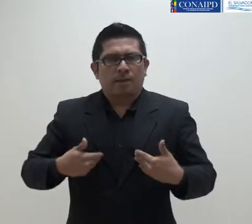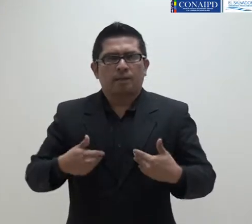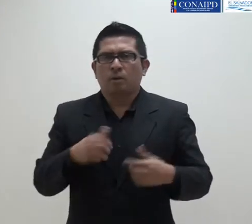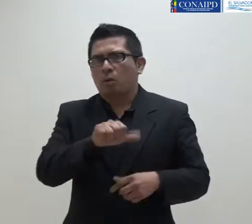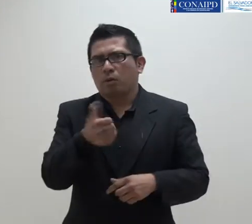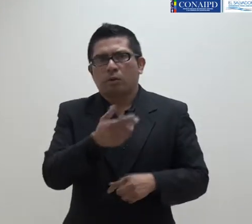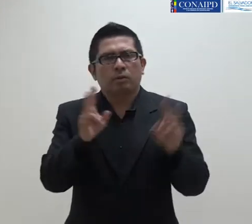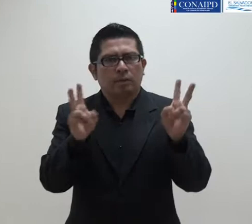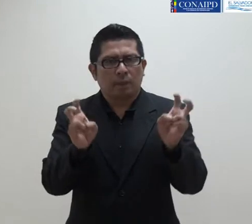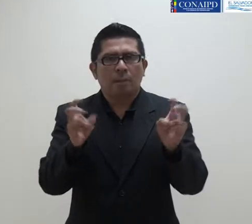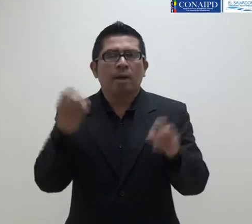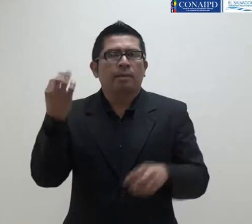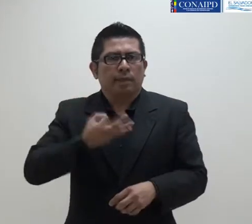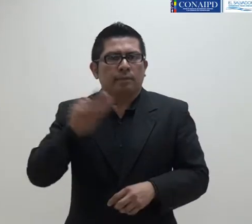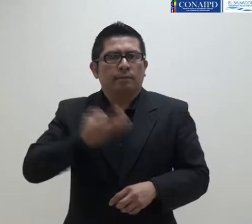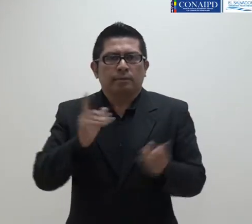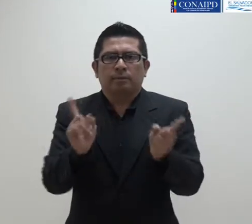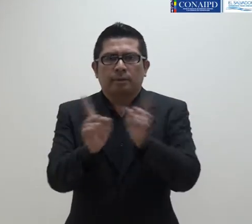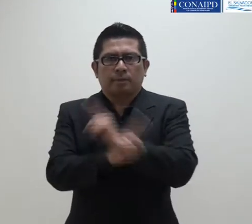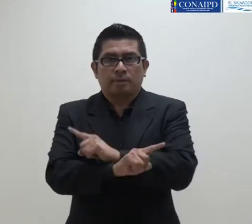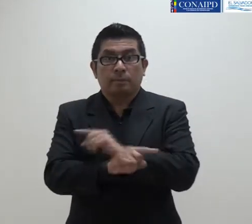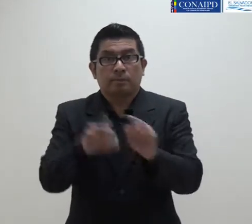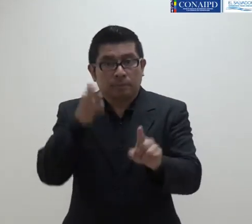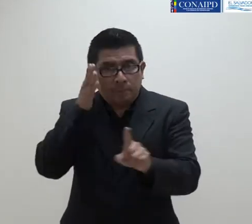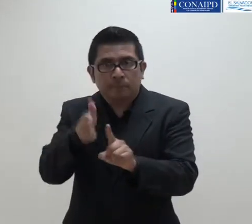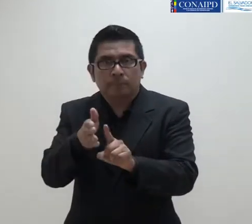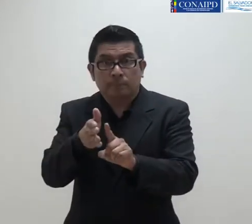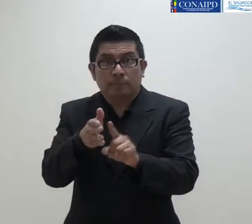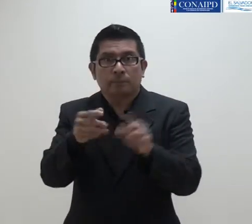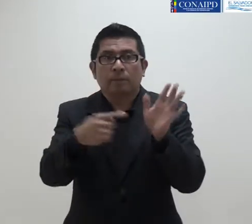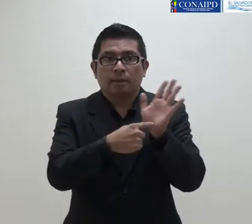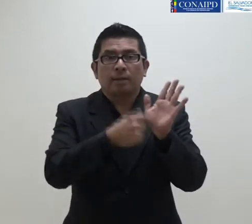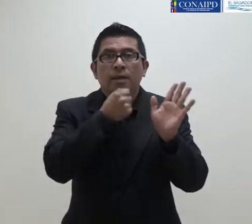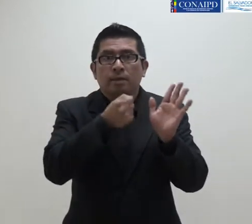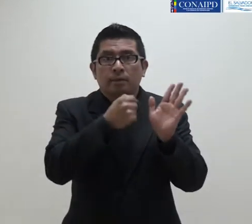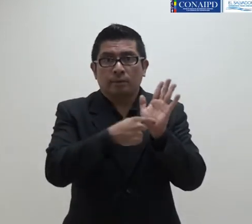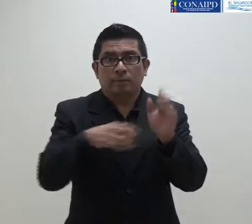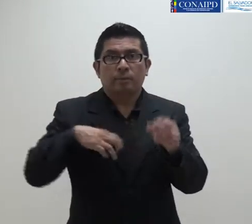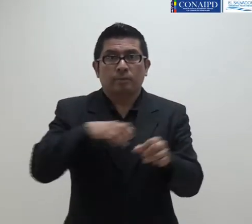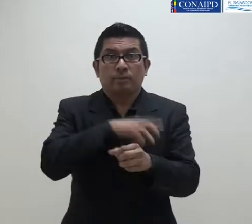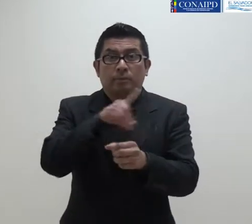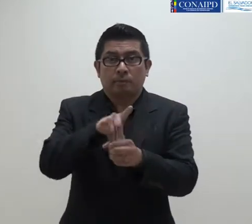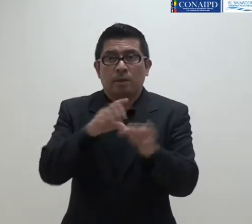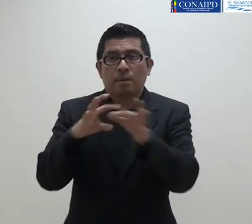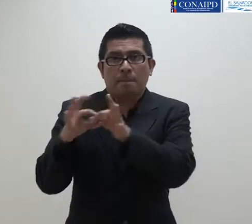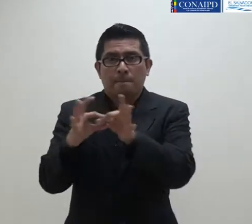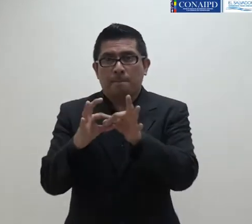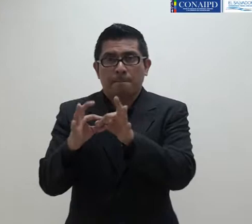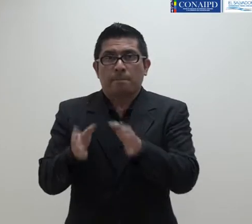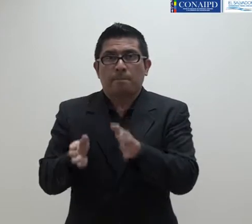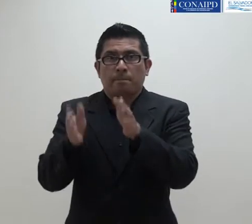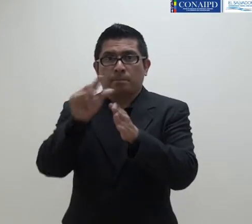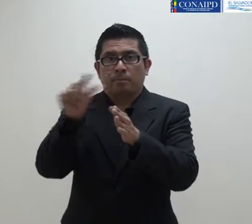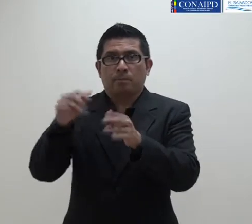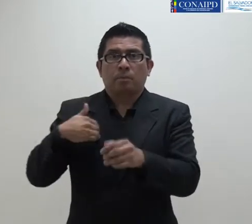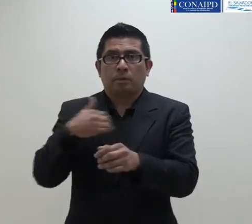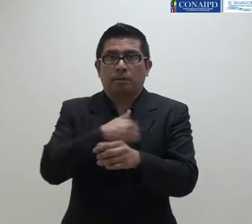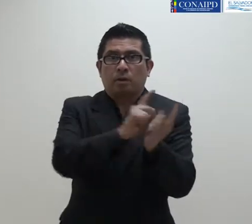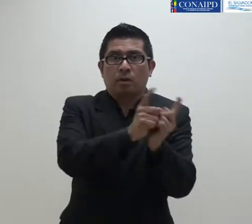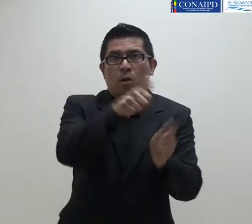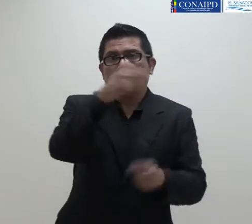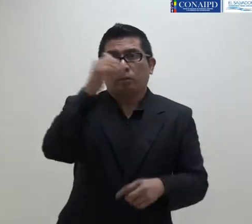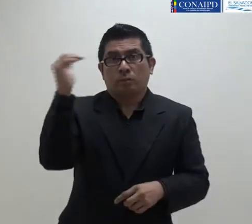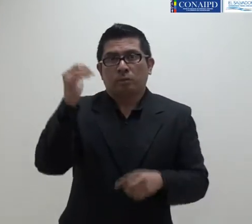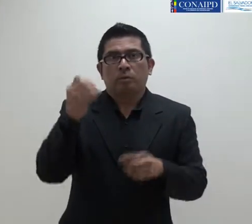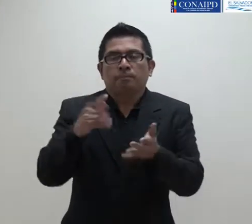otros. Para dar respuesta y seguimiento a los aspectos señalados en el informe, el CONAIPD, en coordinación con el Ministerio de Relaciones